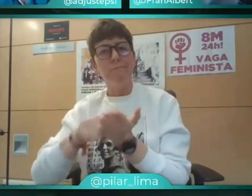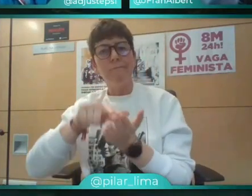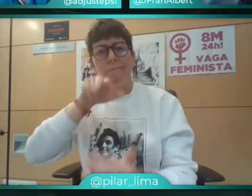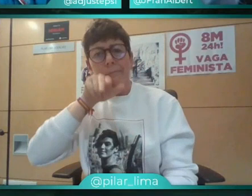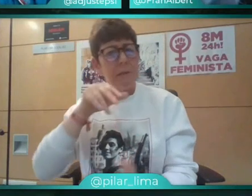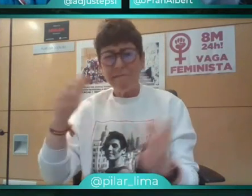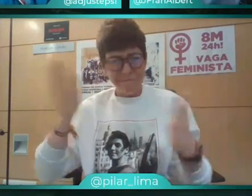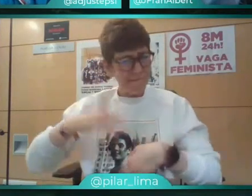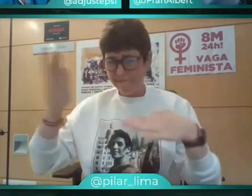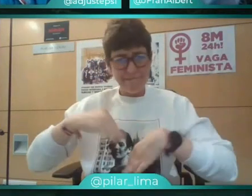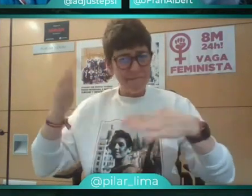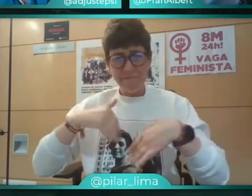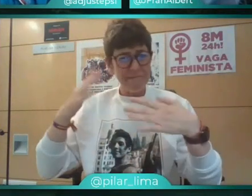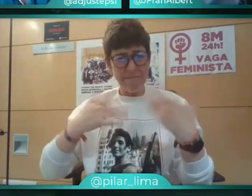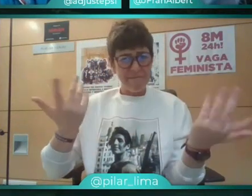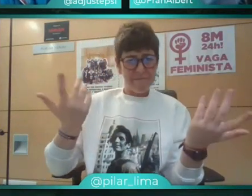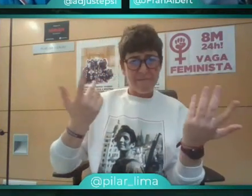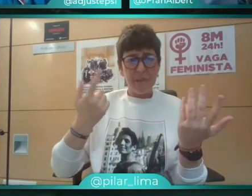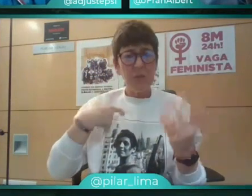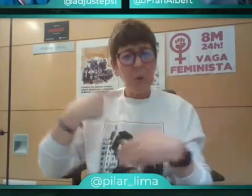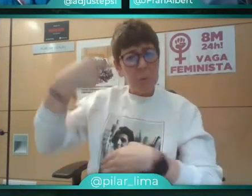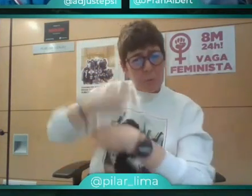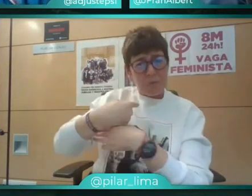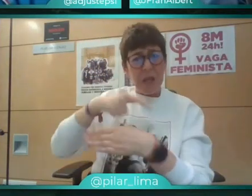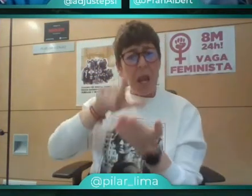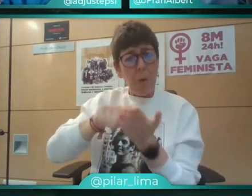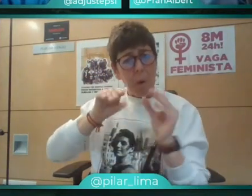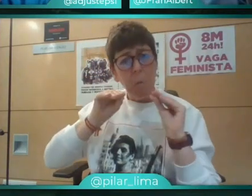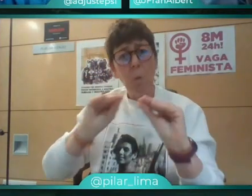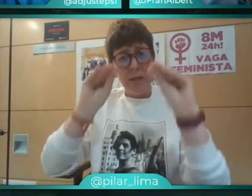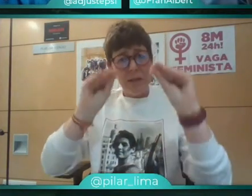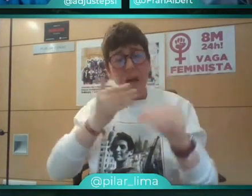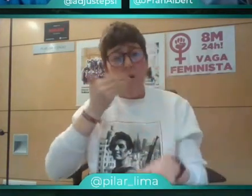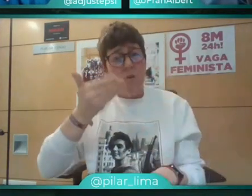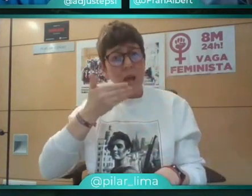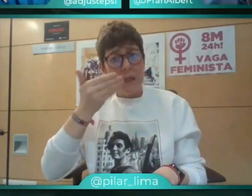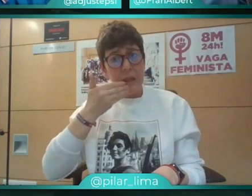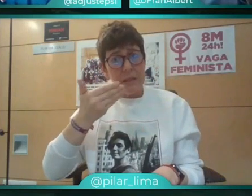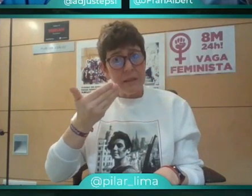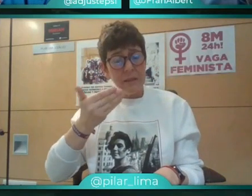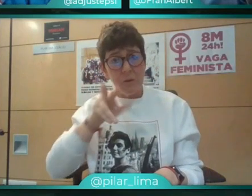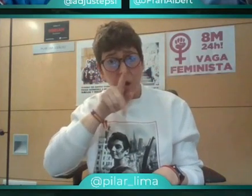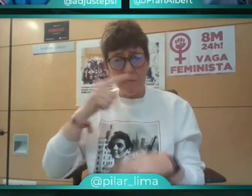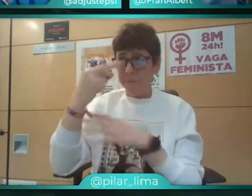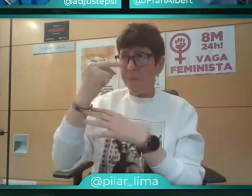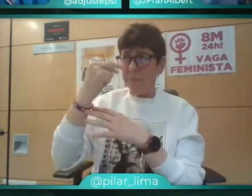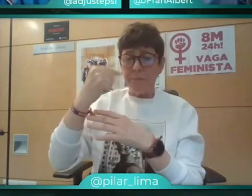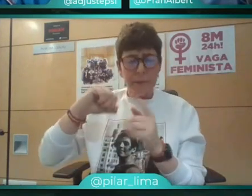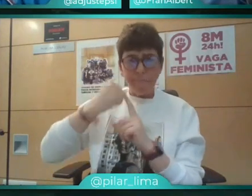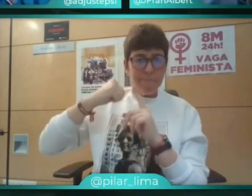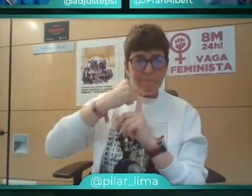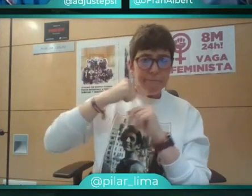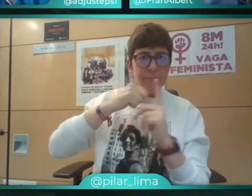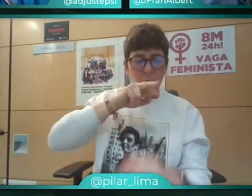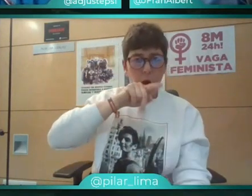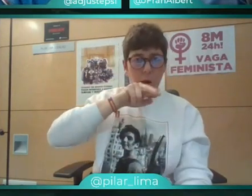necesitamos una educación bilingüe donde se puede impartir la educación tanto en la lengua oral como la lengua de signos y